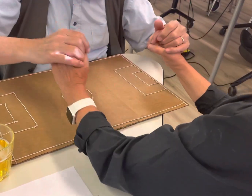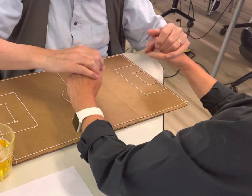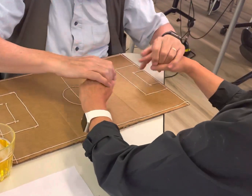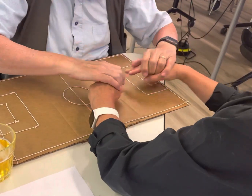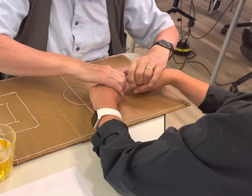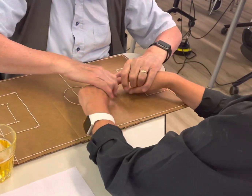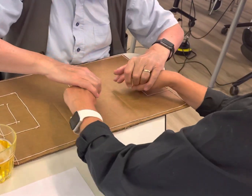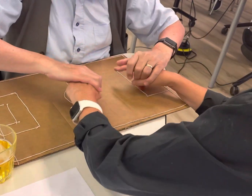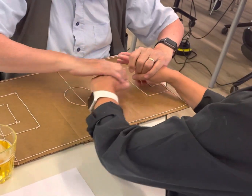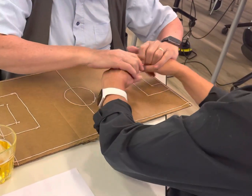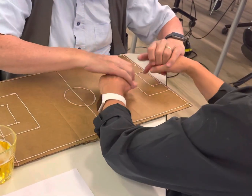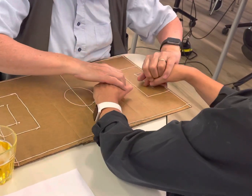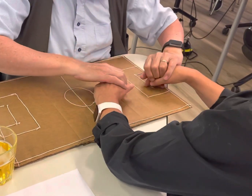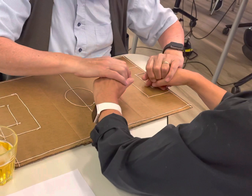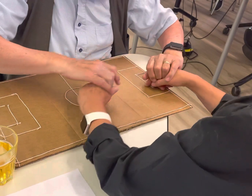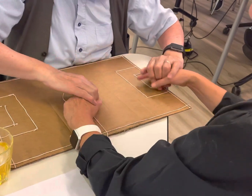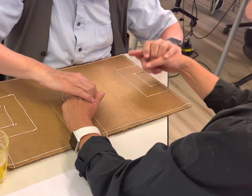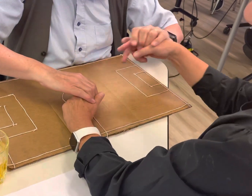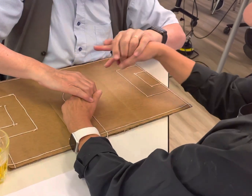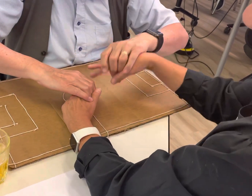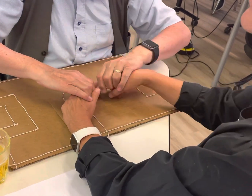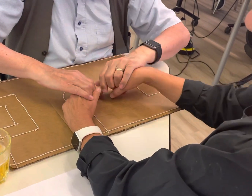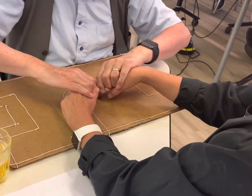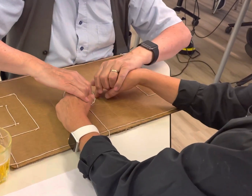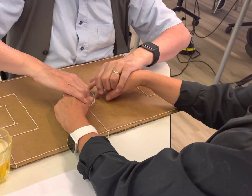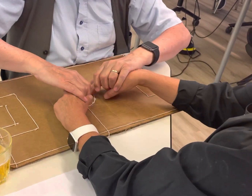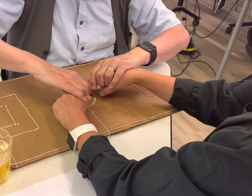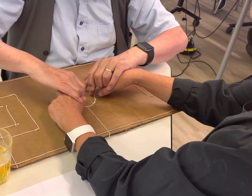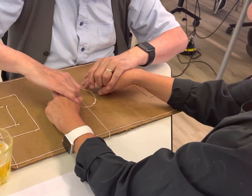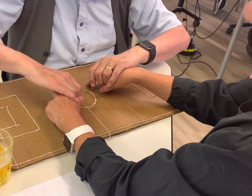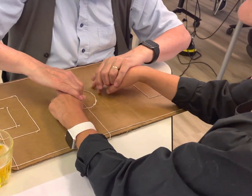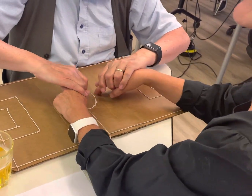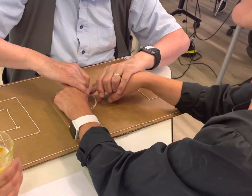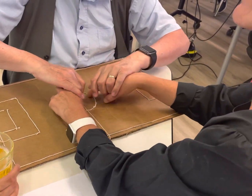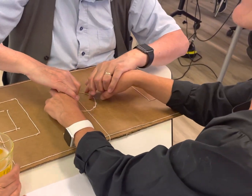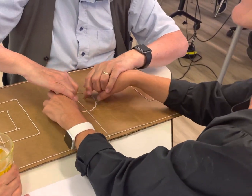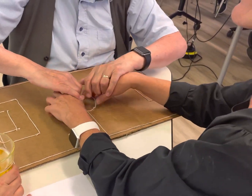Det er vigtigt, er været fra, så vi skal ind i en situation, hvor Fjerne Højbjerg var væk.